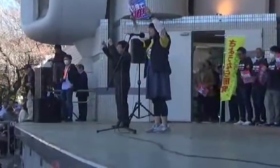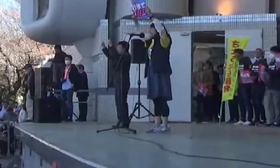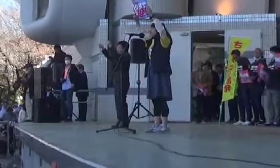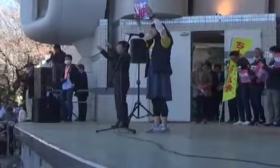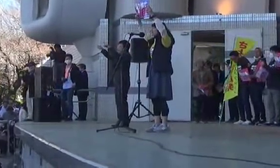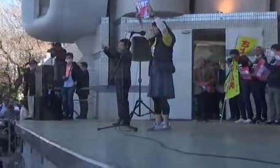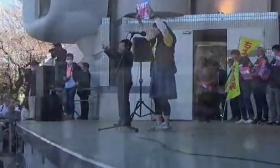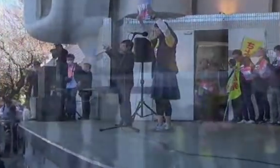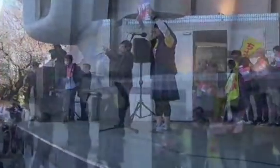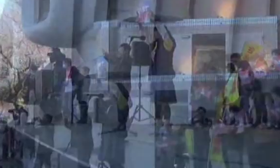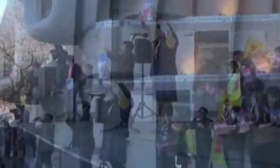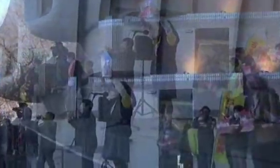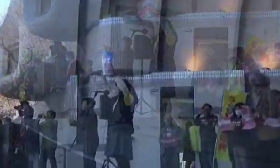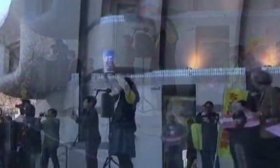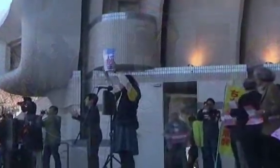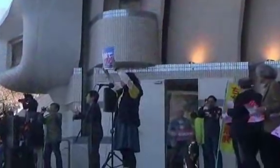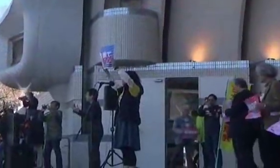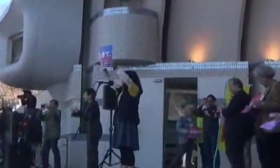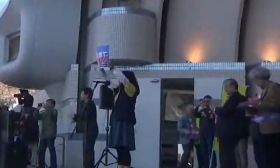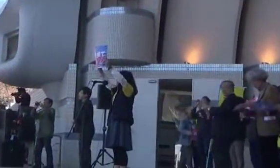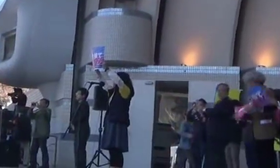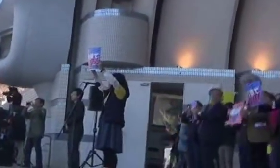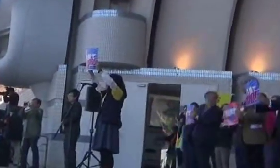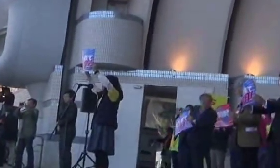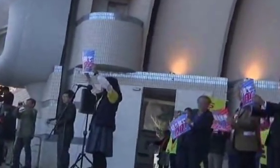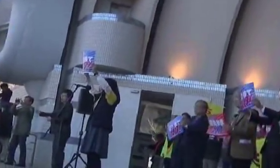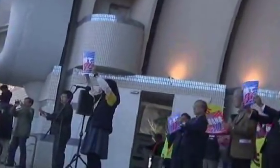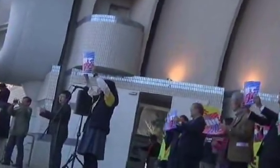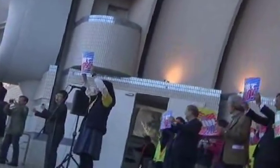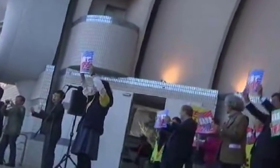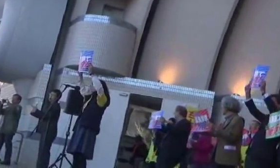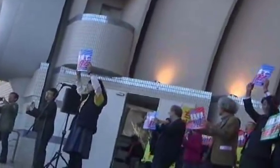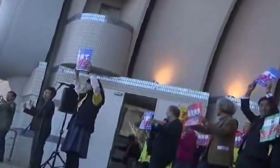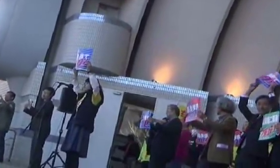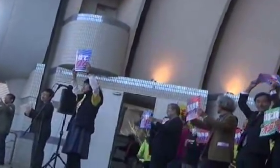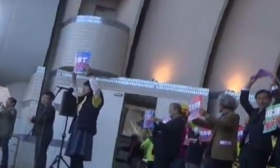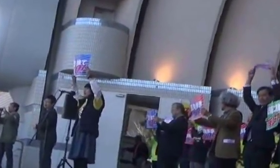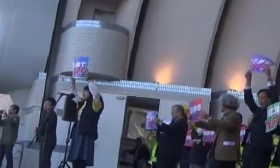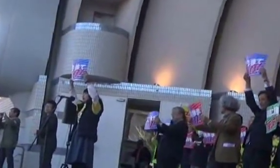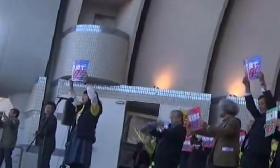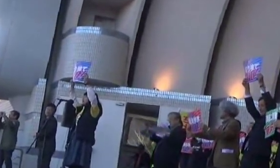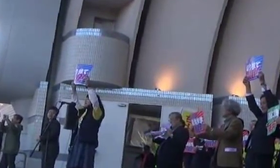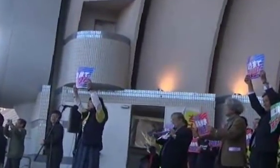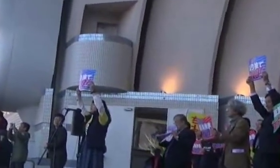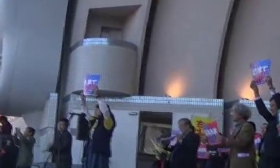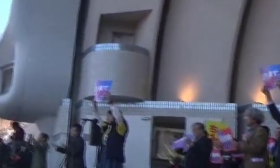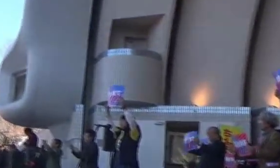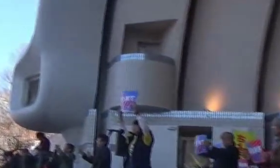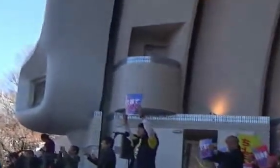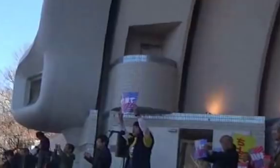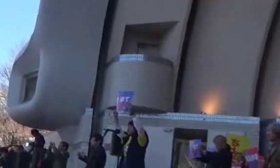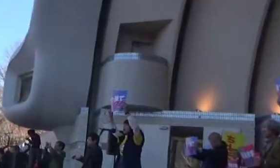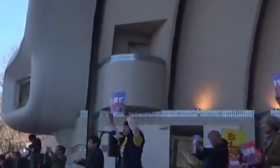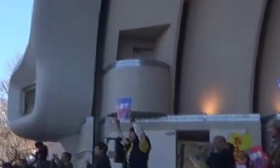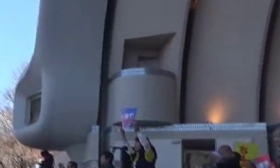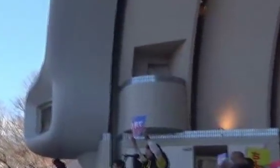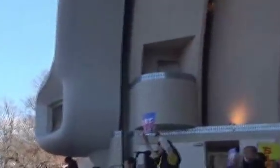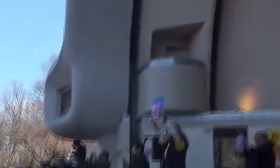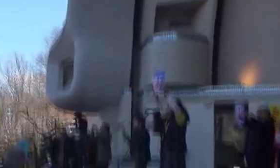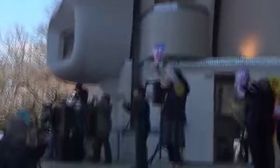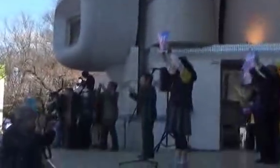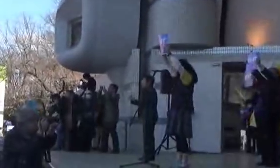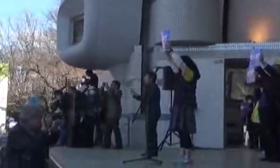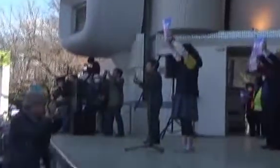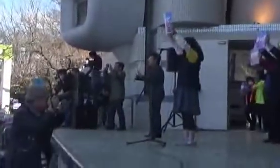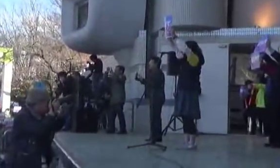一緒にコールをしていきたいと思います。 原発事故は終わってない、 原発事故は終